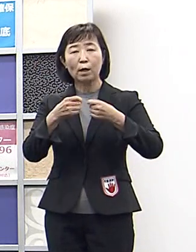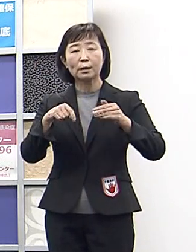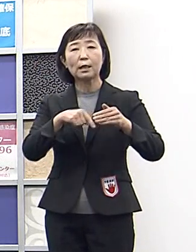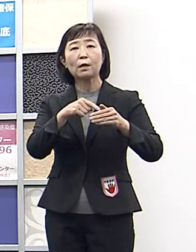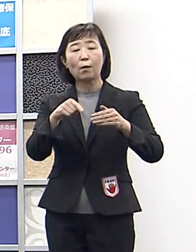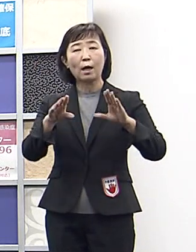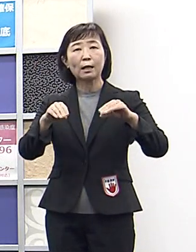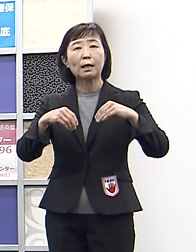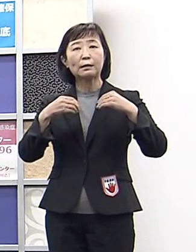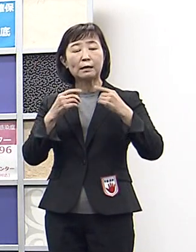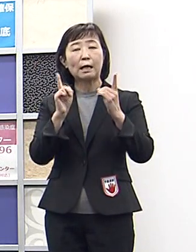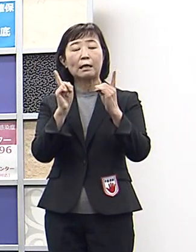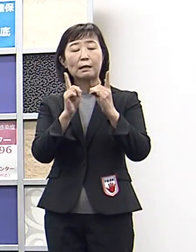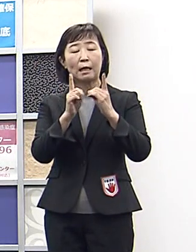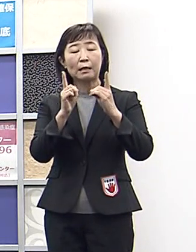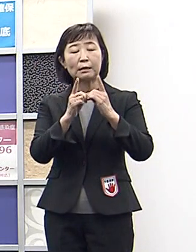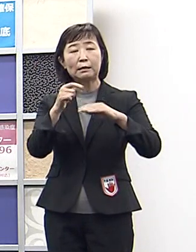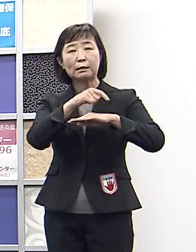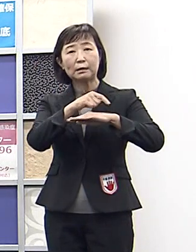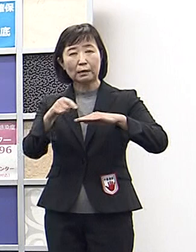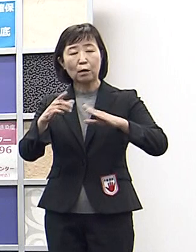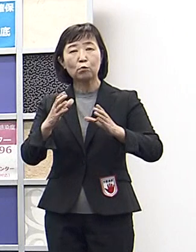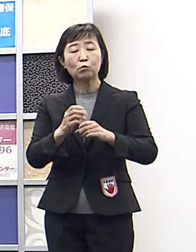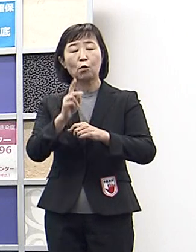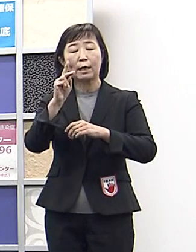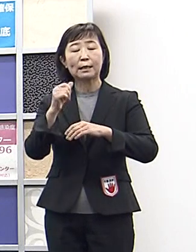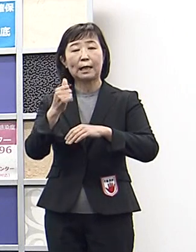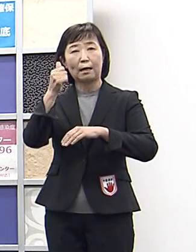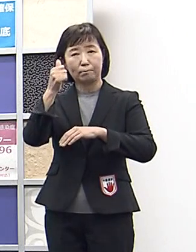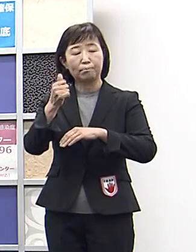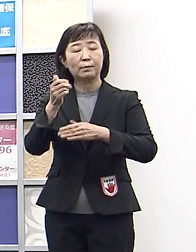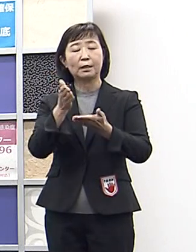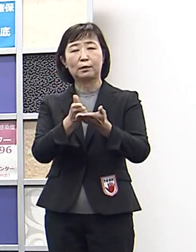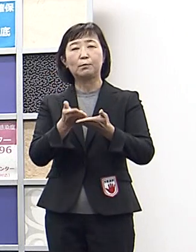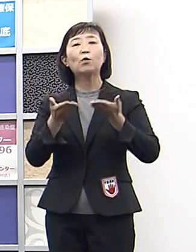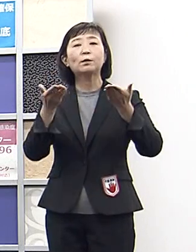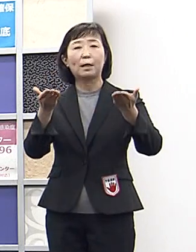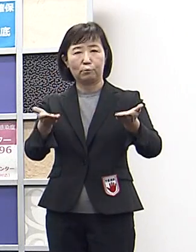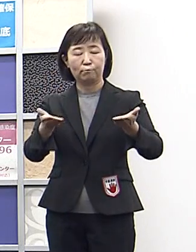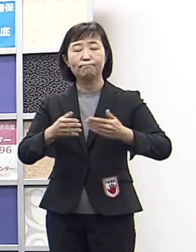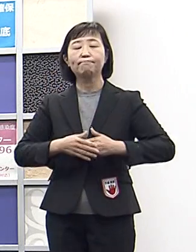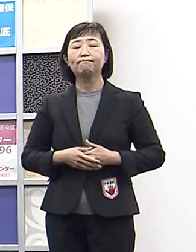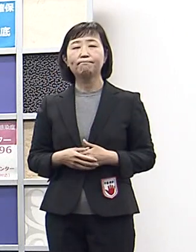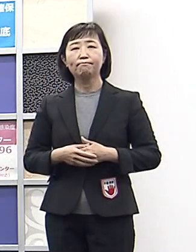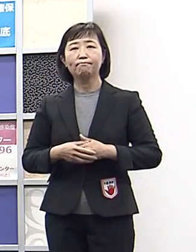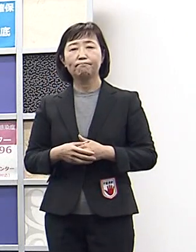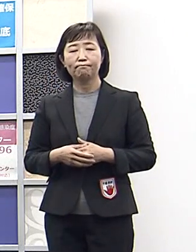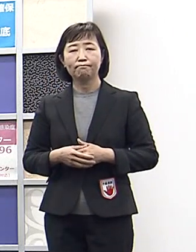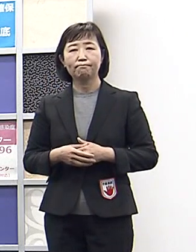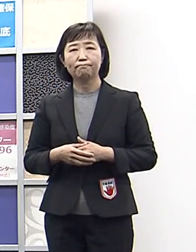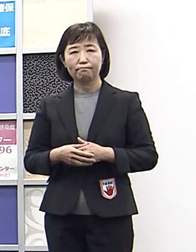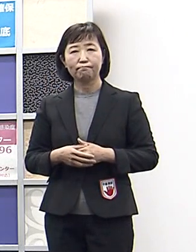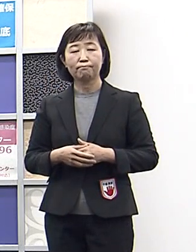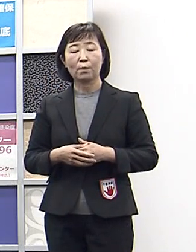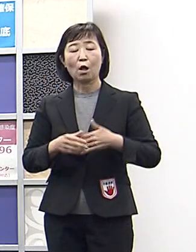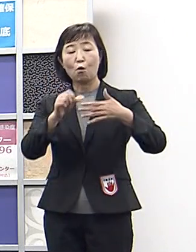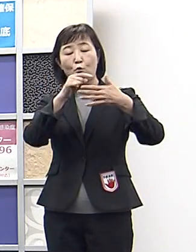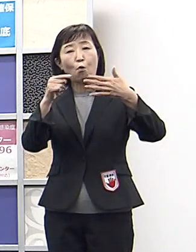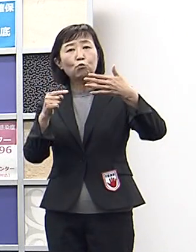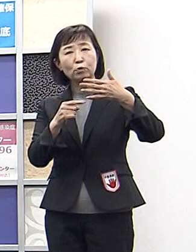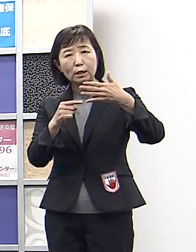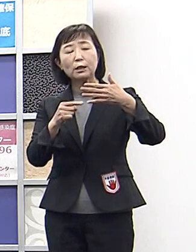感染症対策統括官から説明をさせますのでよろしくお願いいたしますまず5類